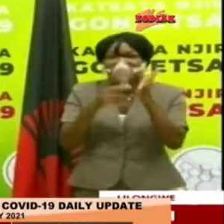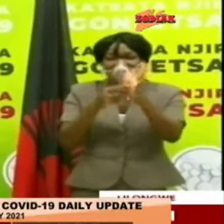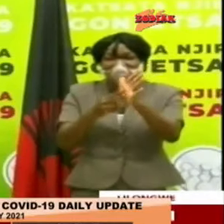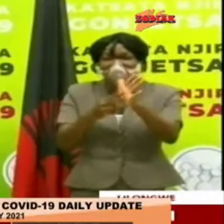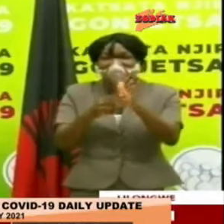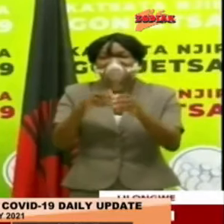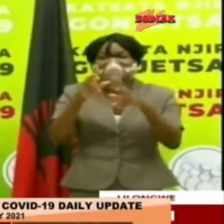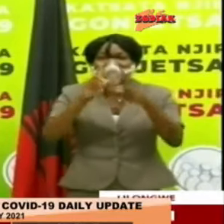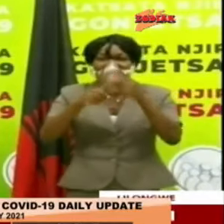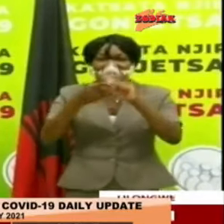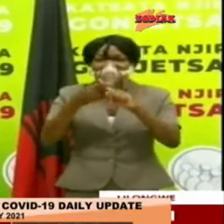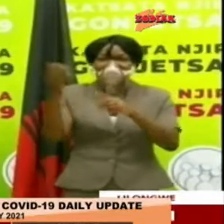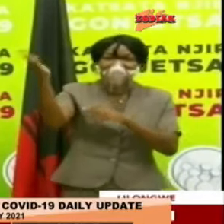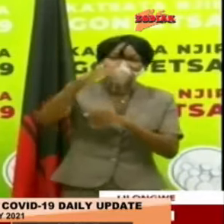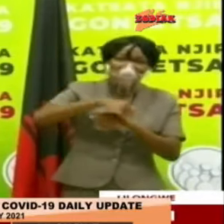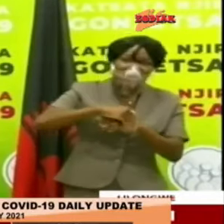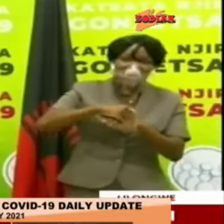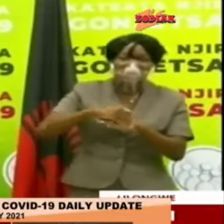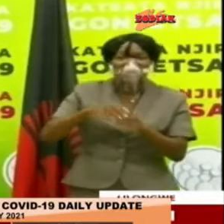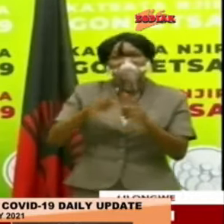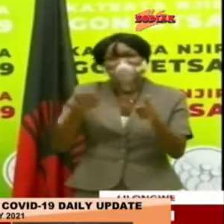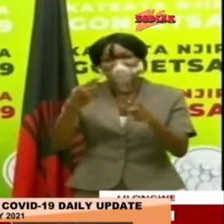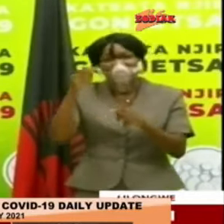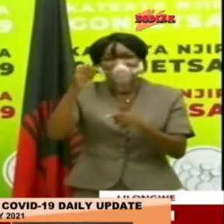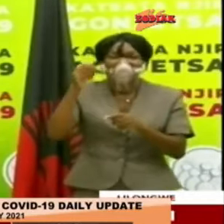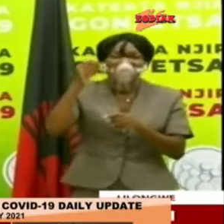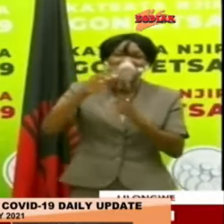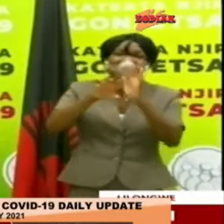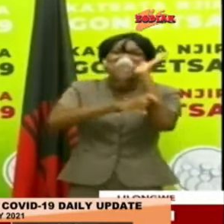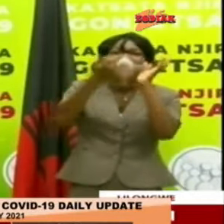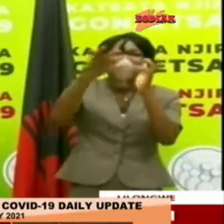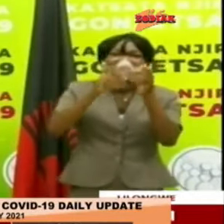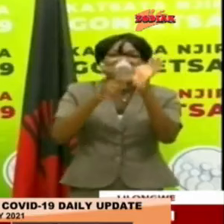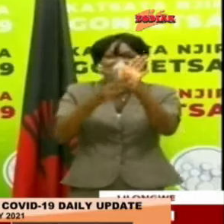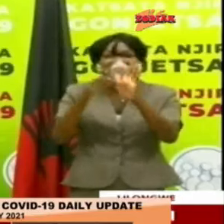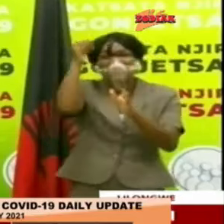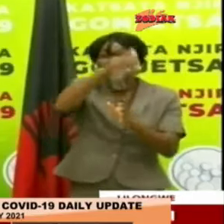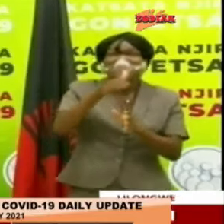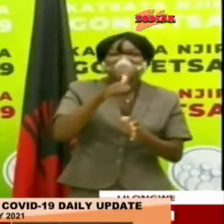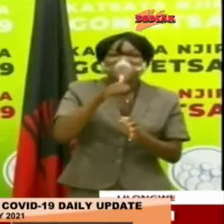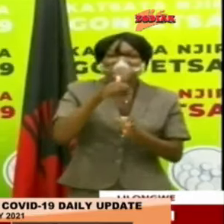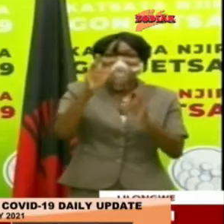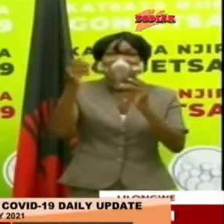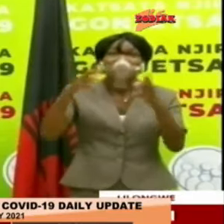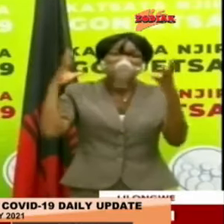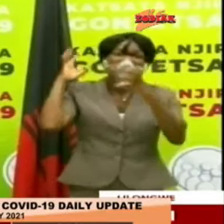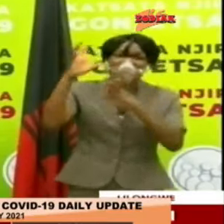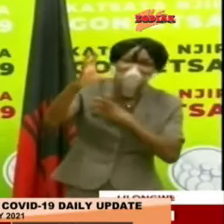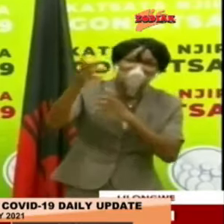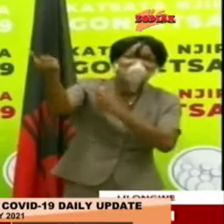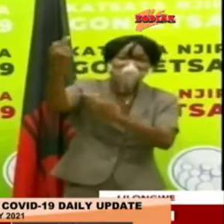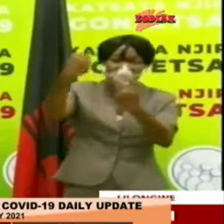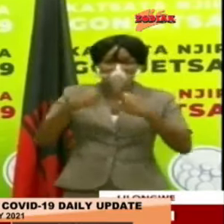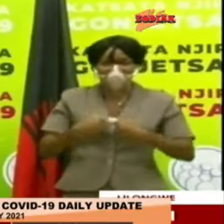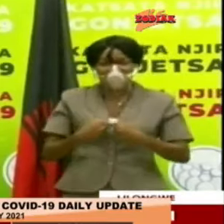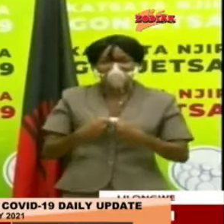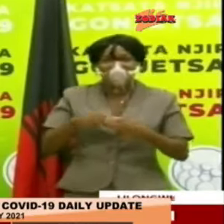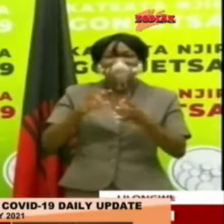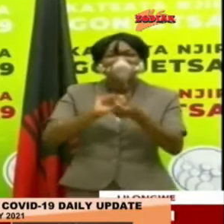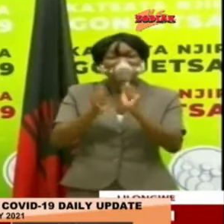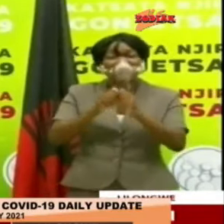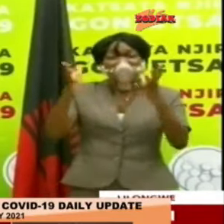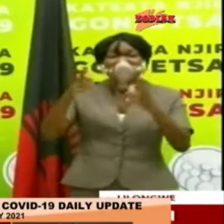retainees amene amakhala kuti tikuangalika nawo amakhala immigration nda immigration inaoso tapasa 350